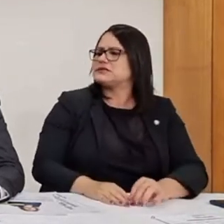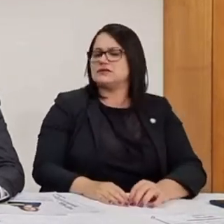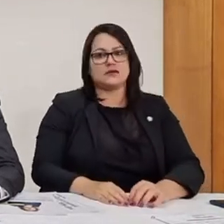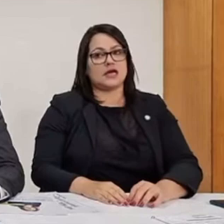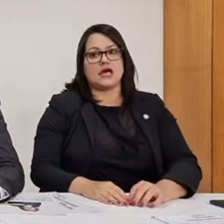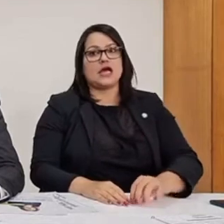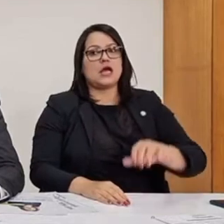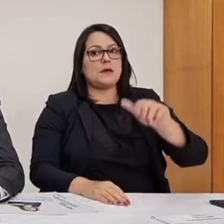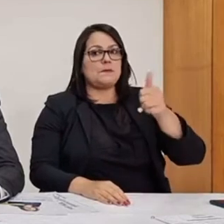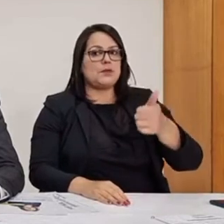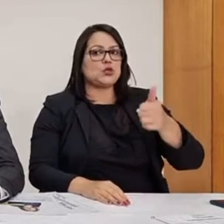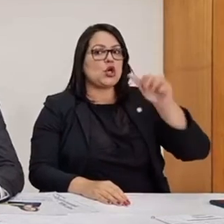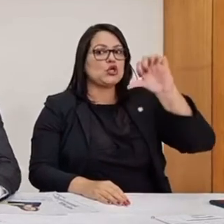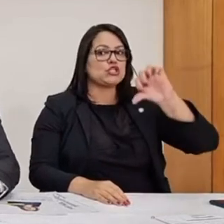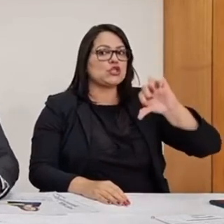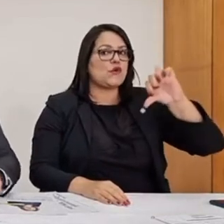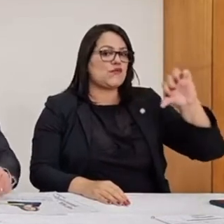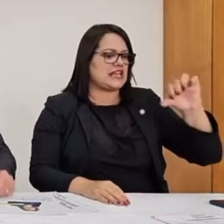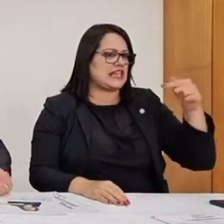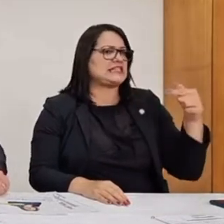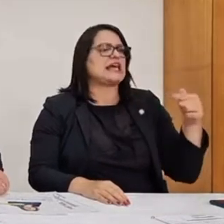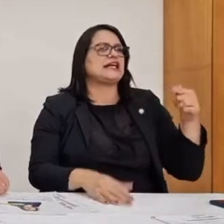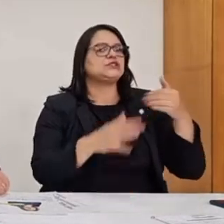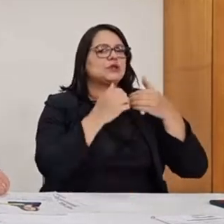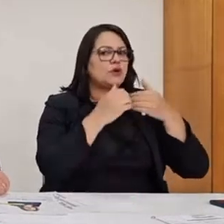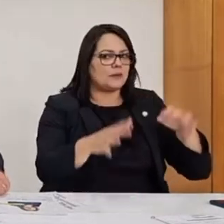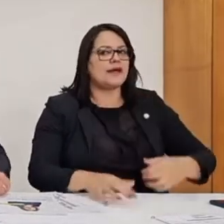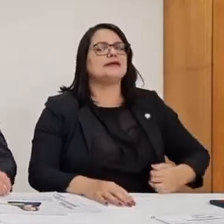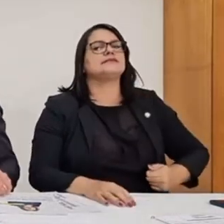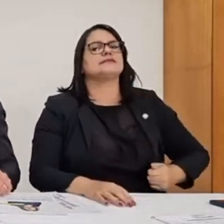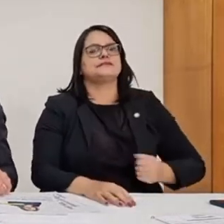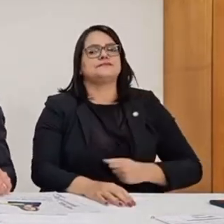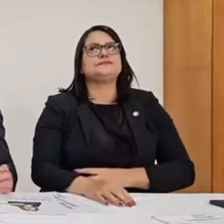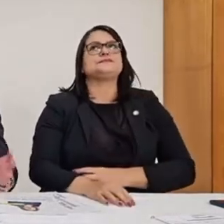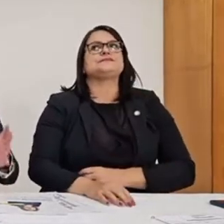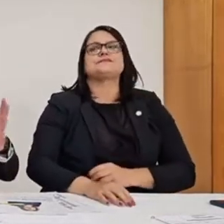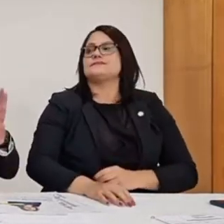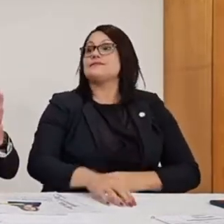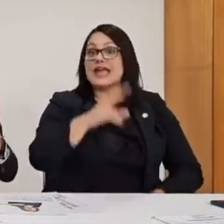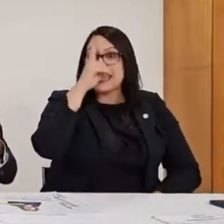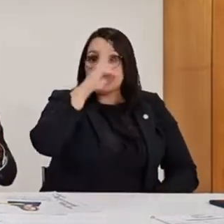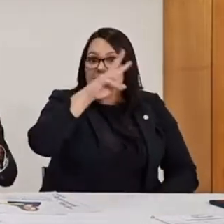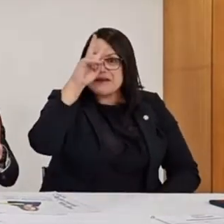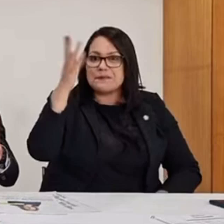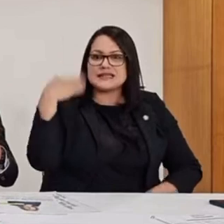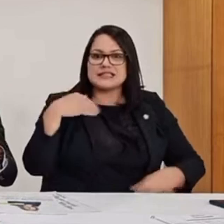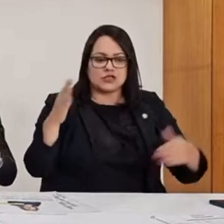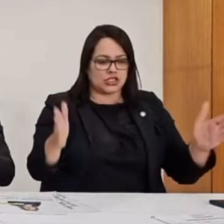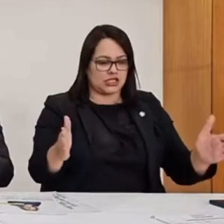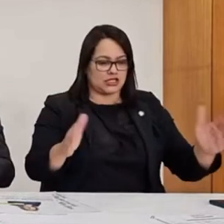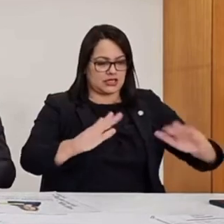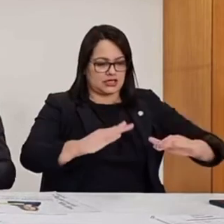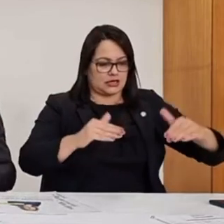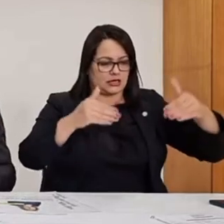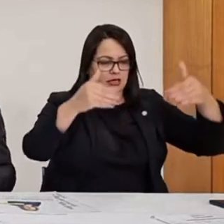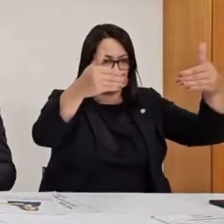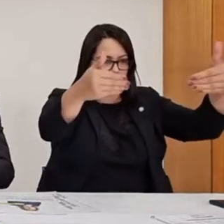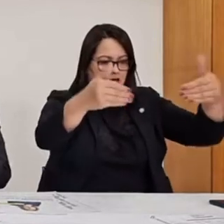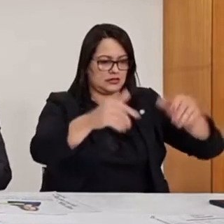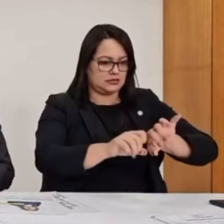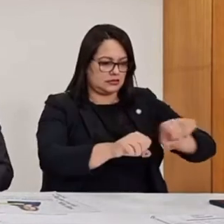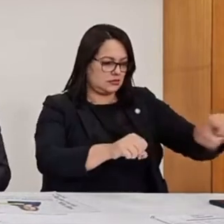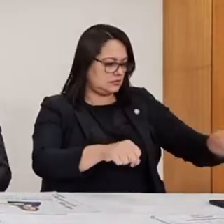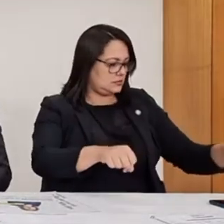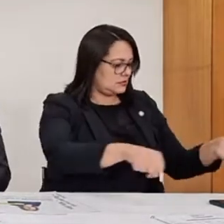Deve começar por 1997. 97. Eu lembro que chegava em casa, pegava laptop e tinha um cabo, e